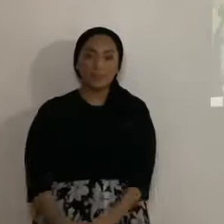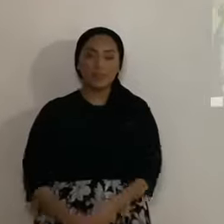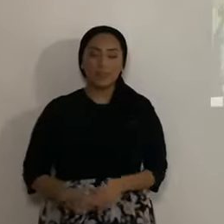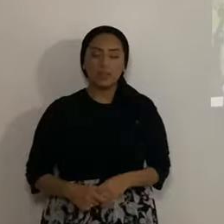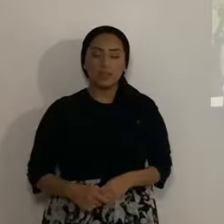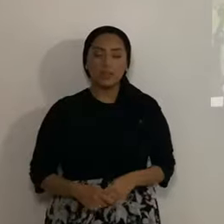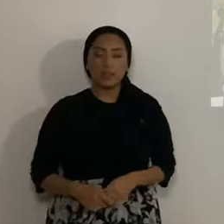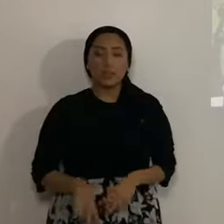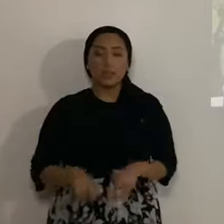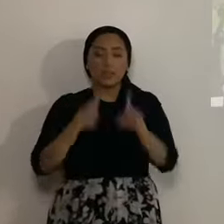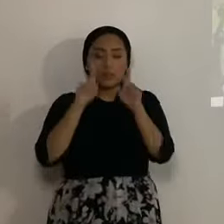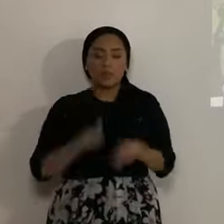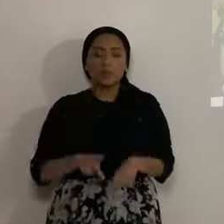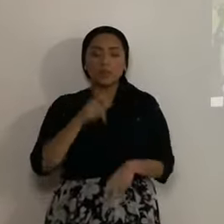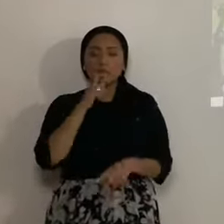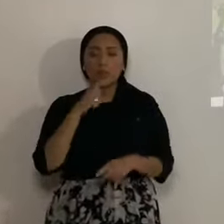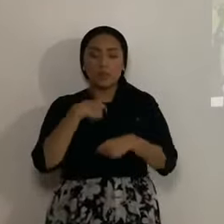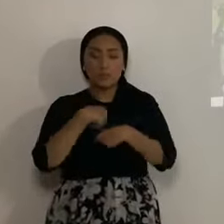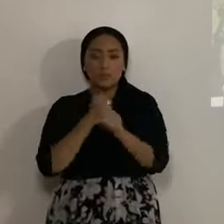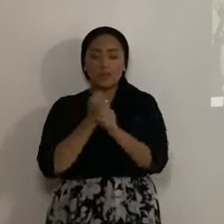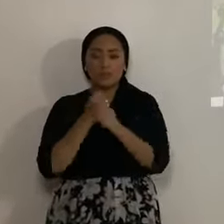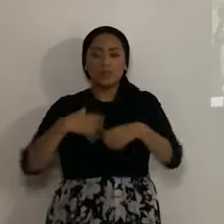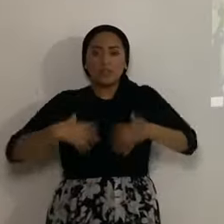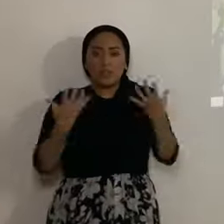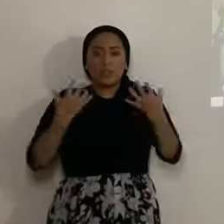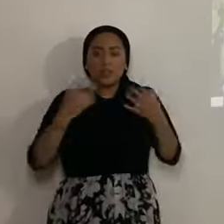La persona que hace enojar al rey